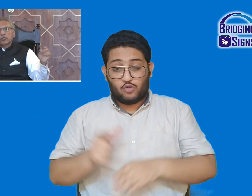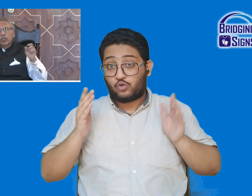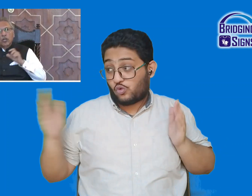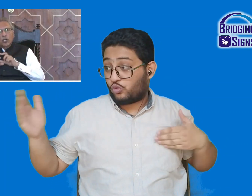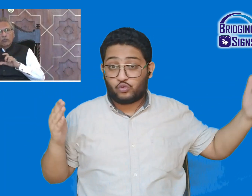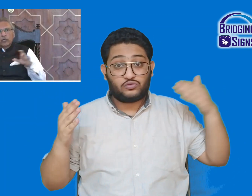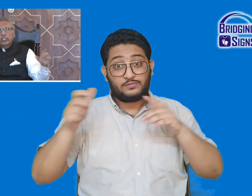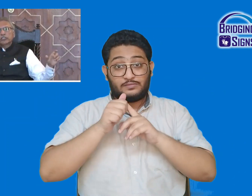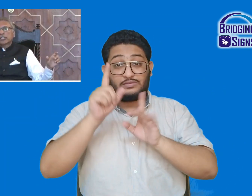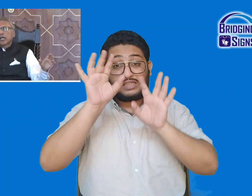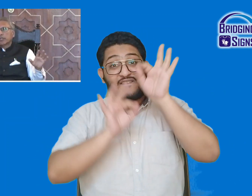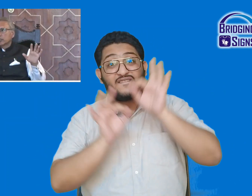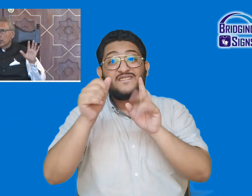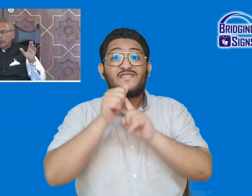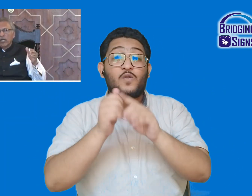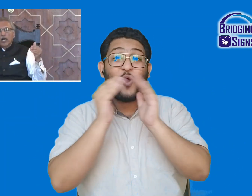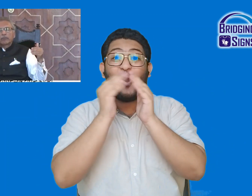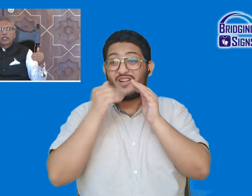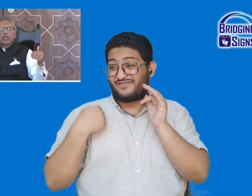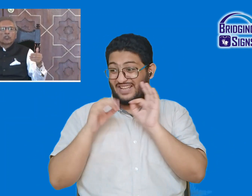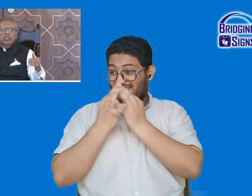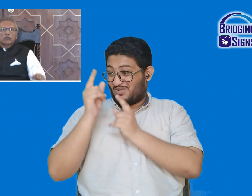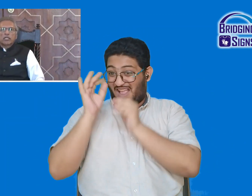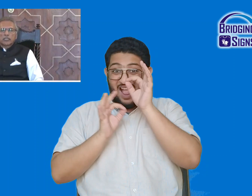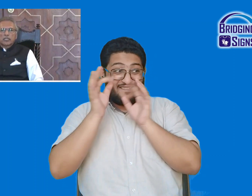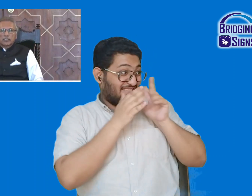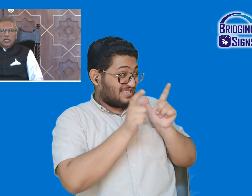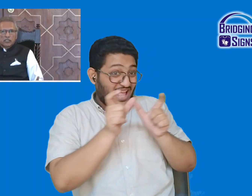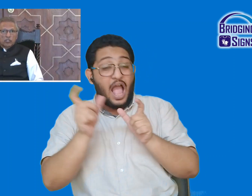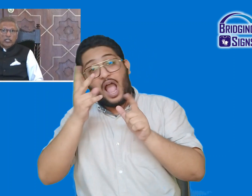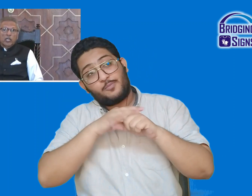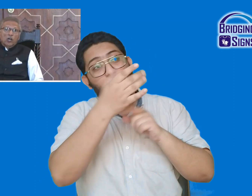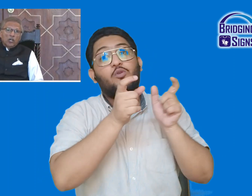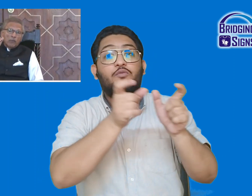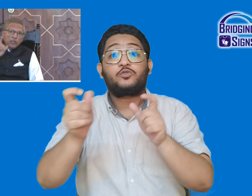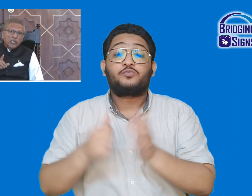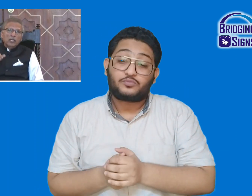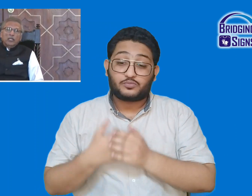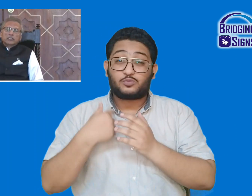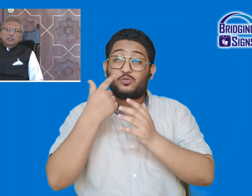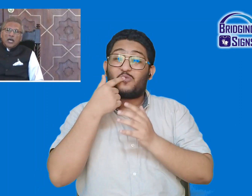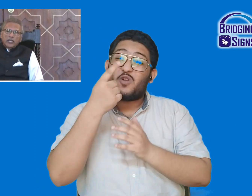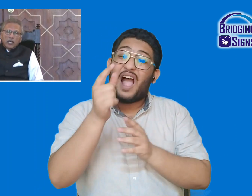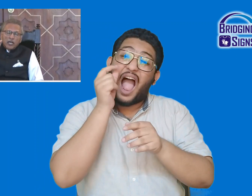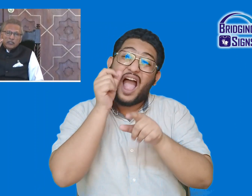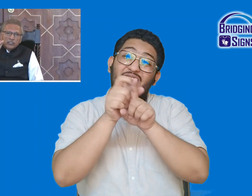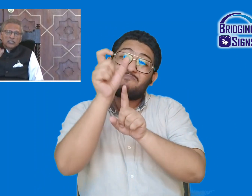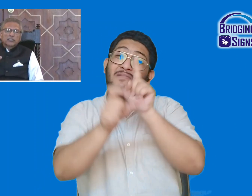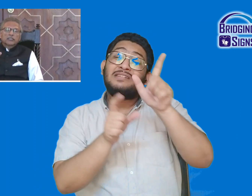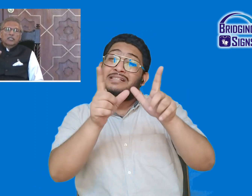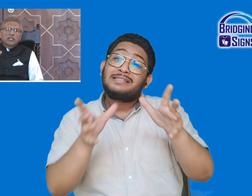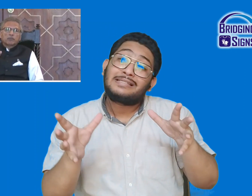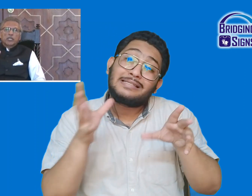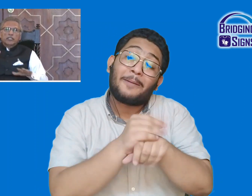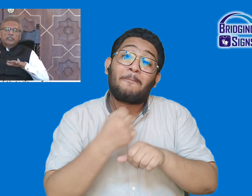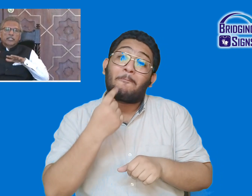میں کھڑے ہوں, اور وہی تدابیر جو ہم اپنے گھروں کے اعتبار سے کرنا چاہتے ہیں وہ کریں. اور اپیل ہر شخص